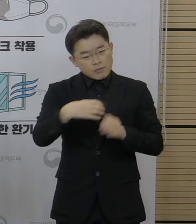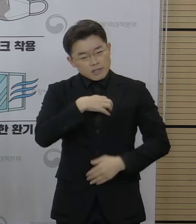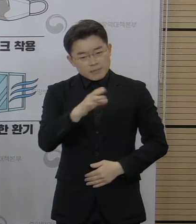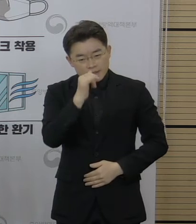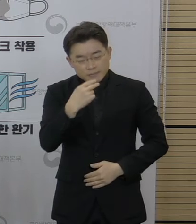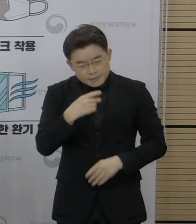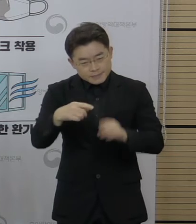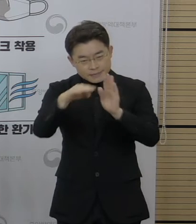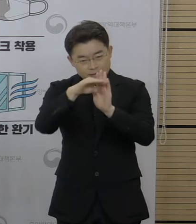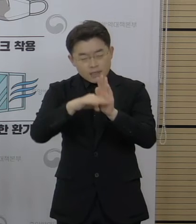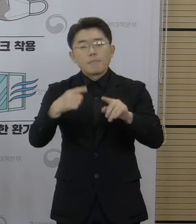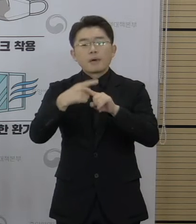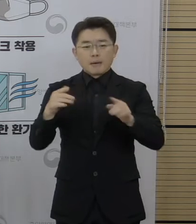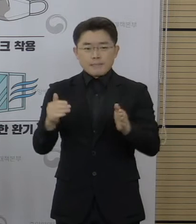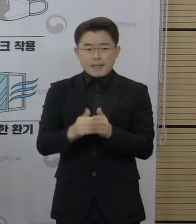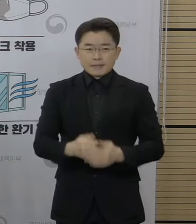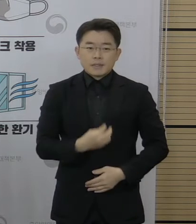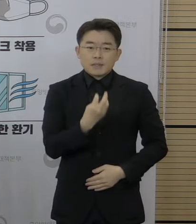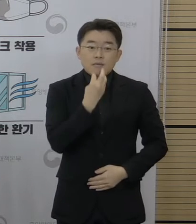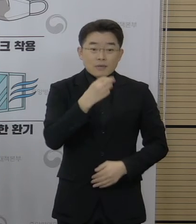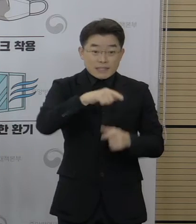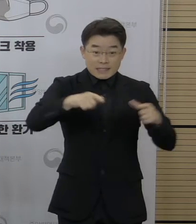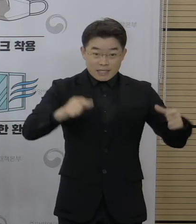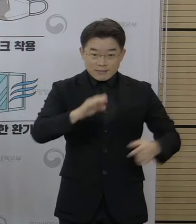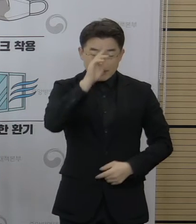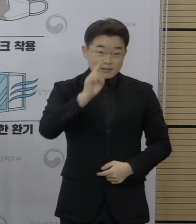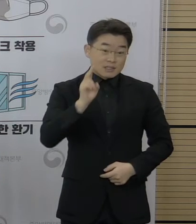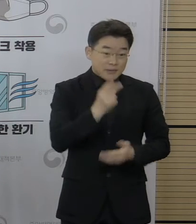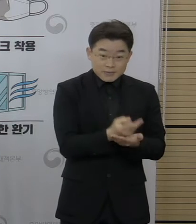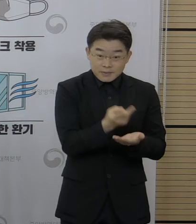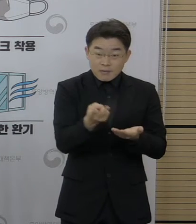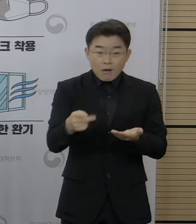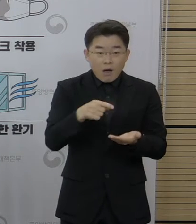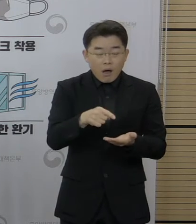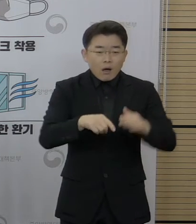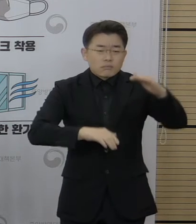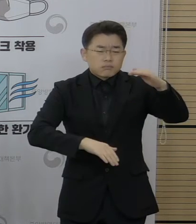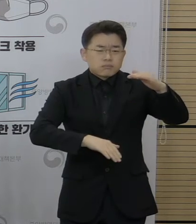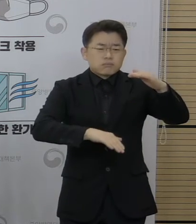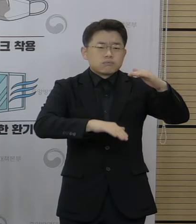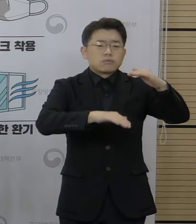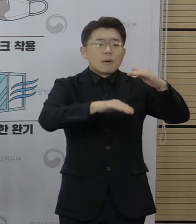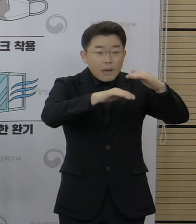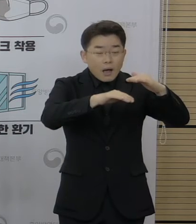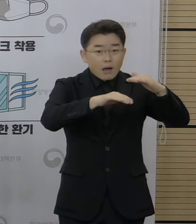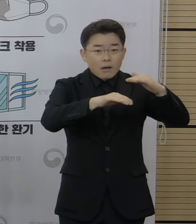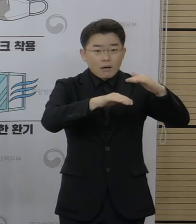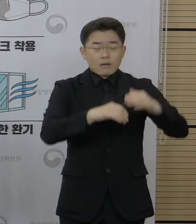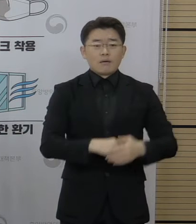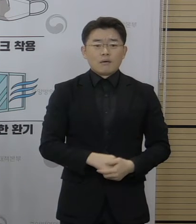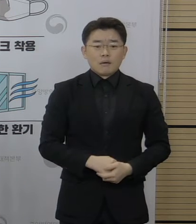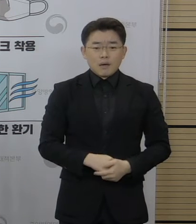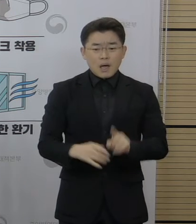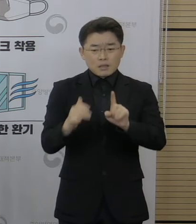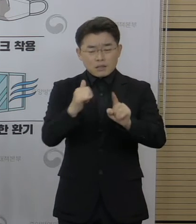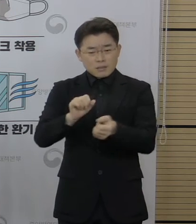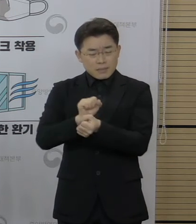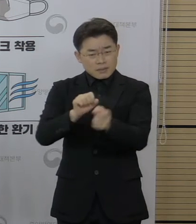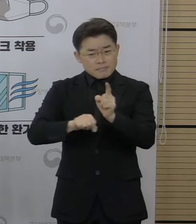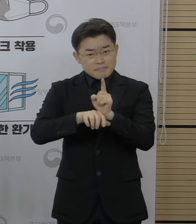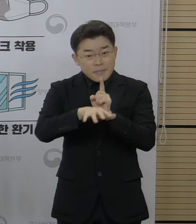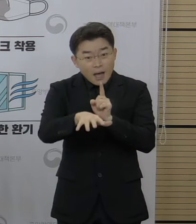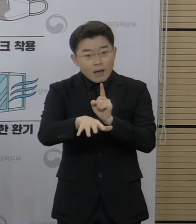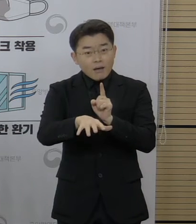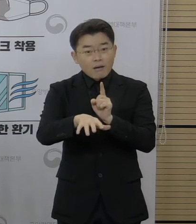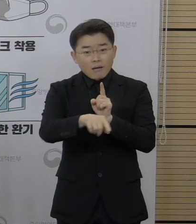하였습니다 수도권 은 중환자실 병상 여력은 거의 없는 상황이며 감염 재생산 지수 등 방역